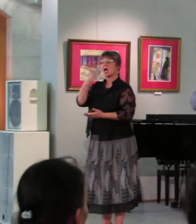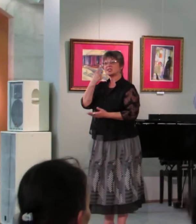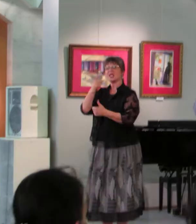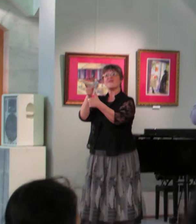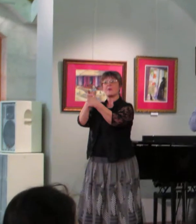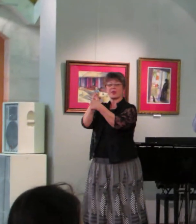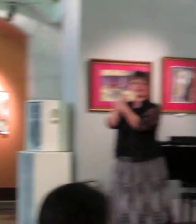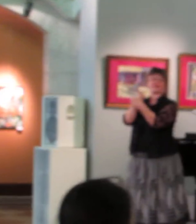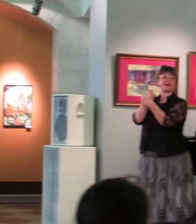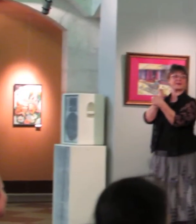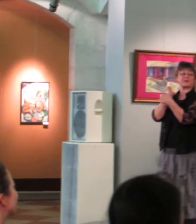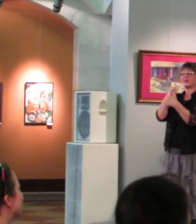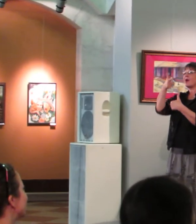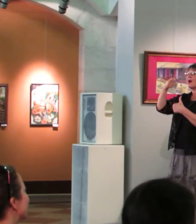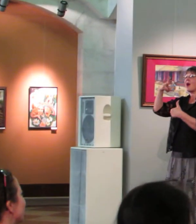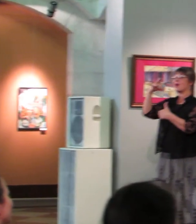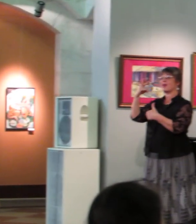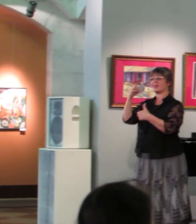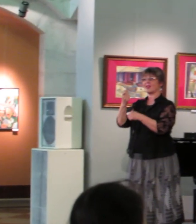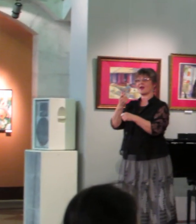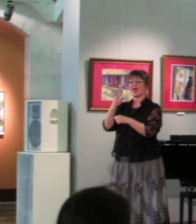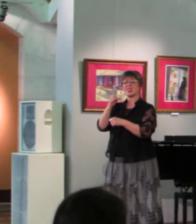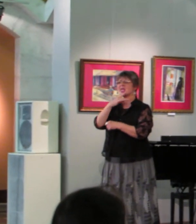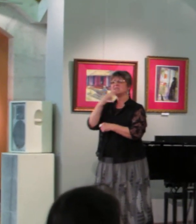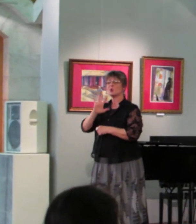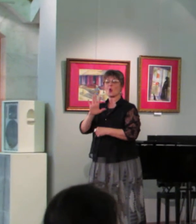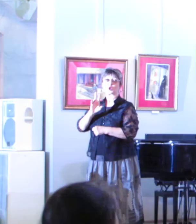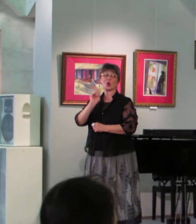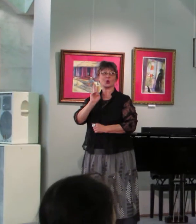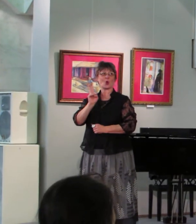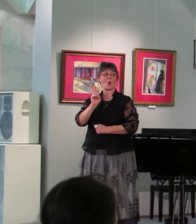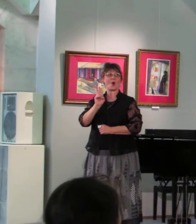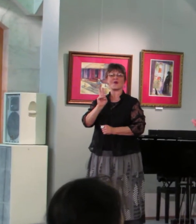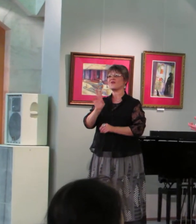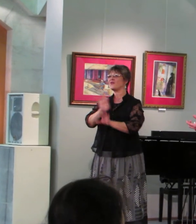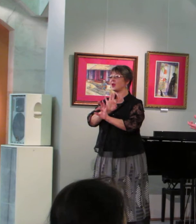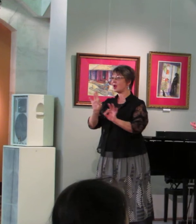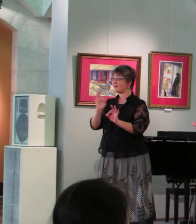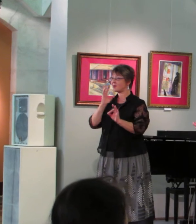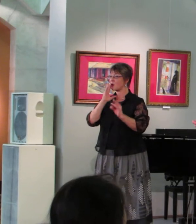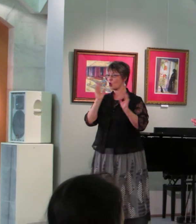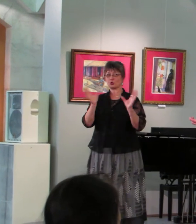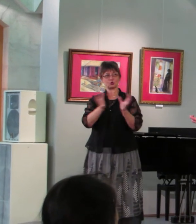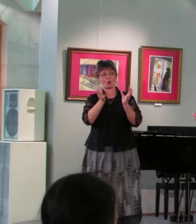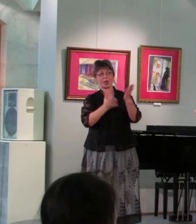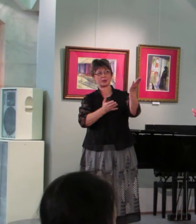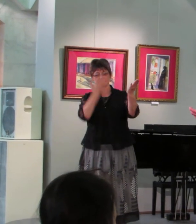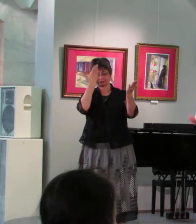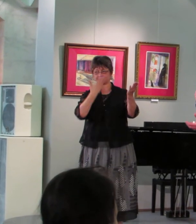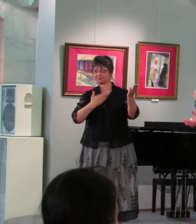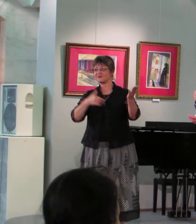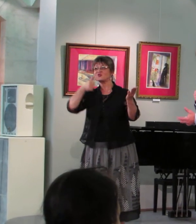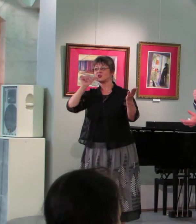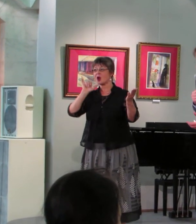во-первых, Галина одна из очень немногих, кто великолепно сохранил. Как будто